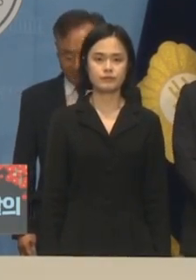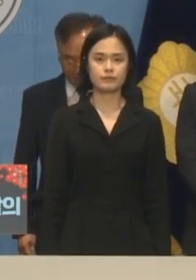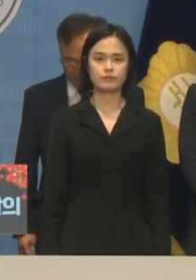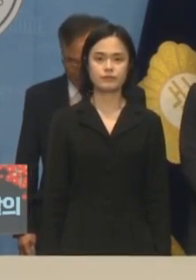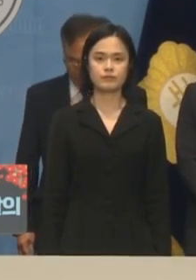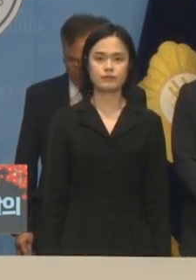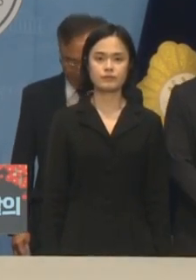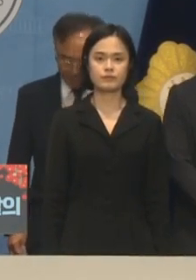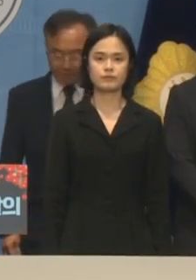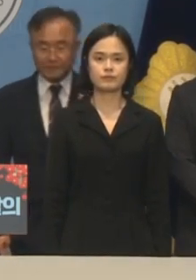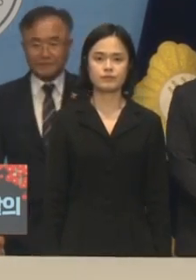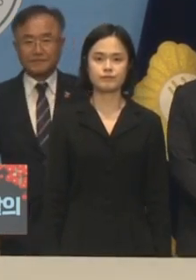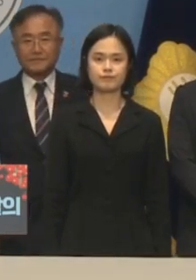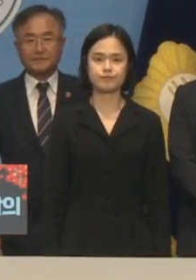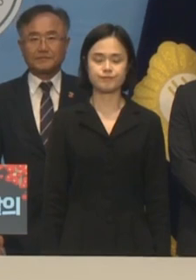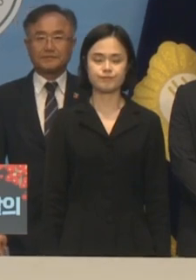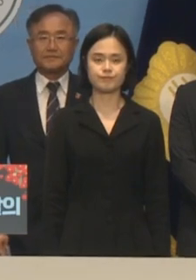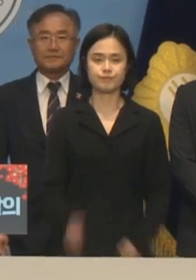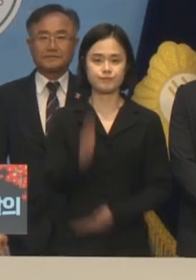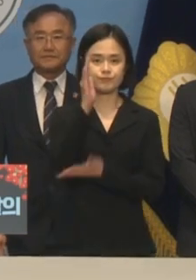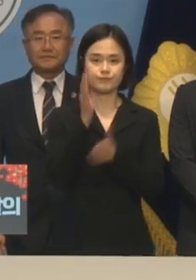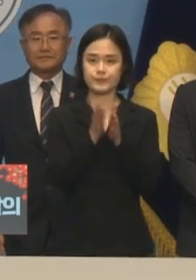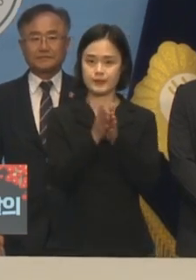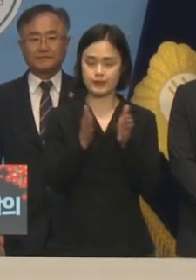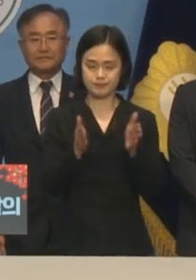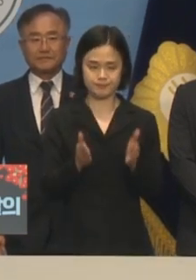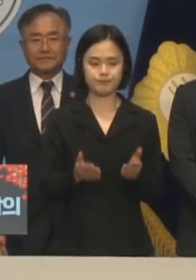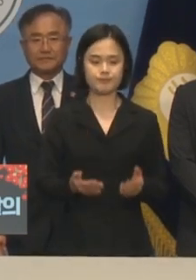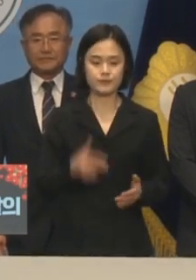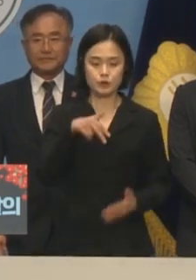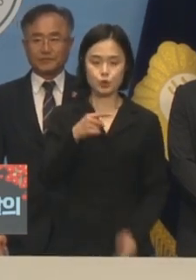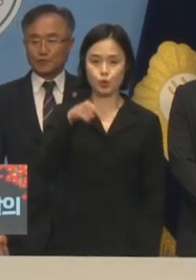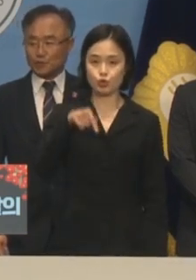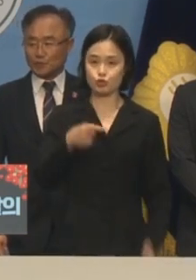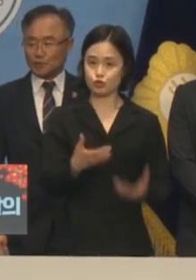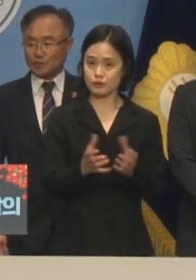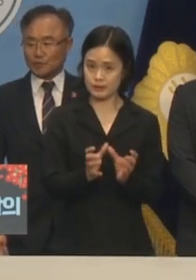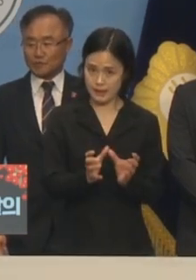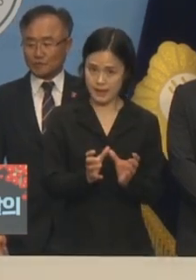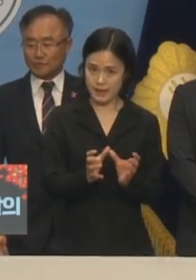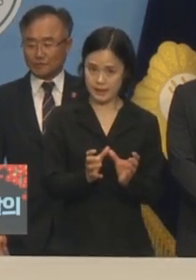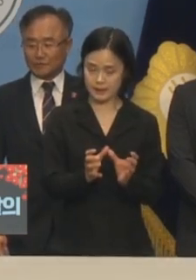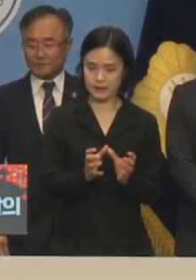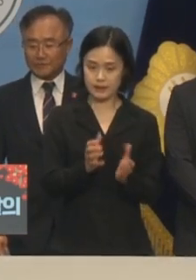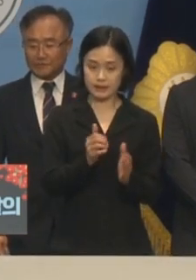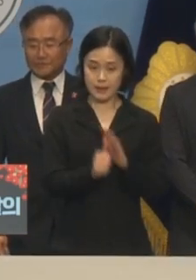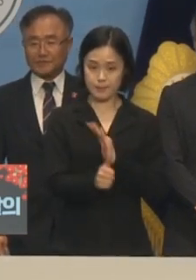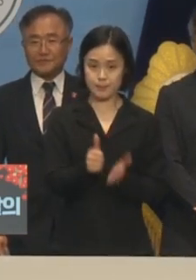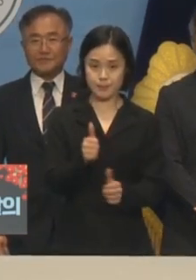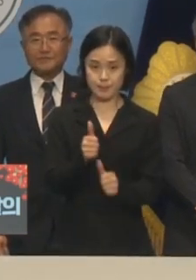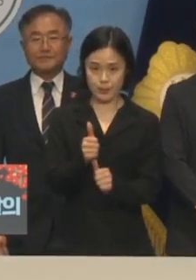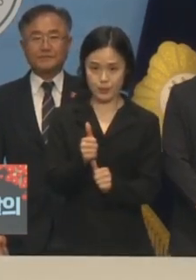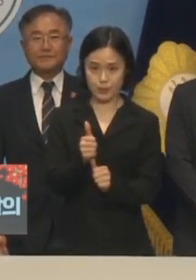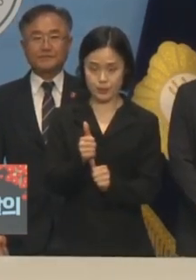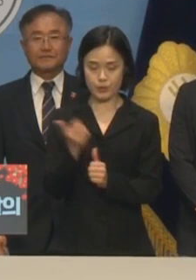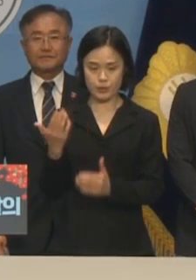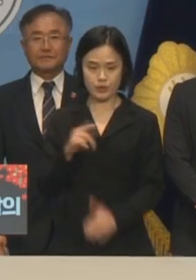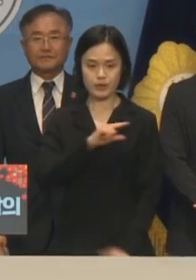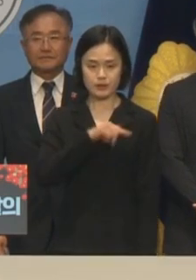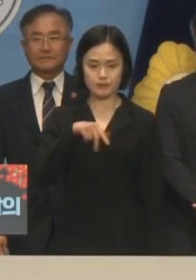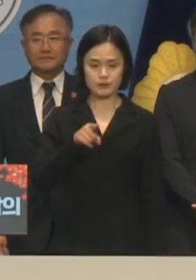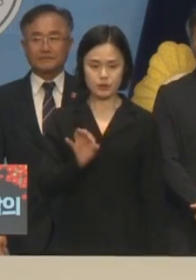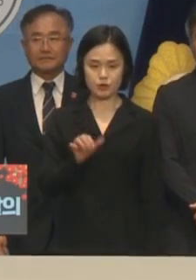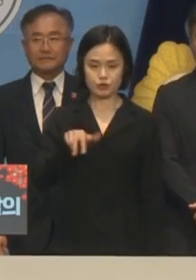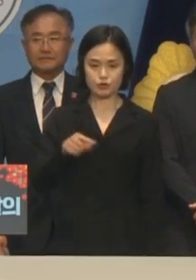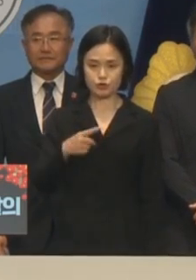네, 기자회견을 시작하겠습니다. 조국혁신당 비례대표 원내수석 부대표를 맡고 있는 정춘생입니다. 우선